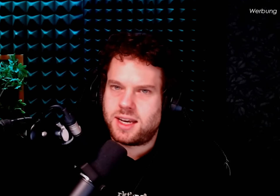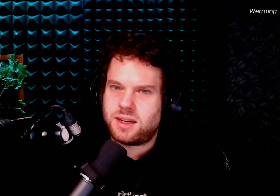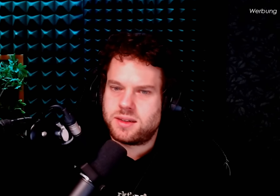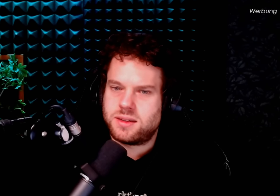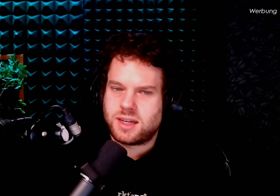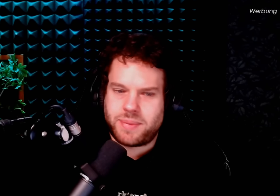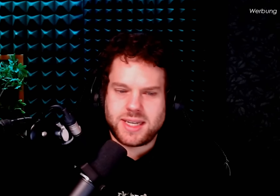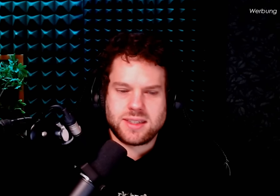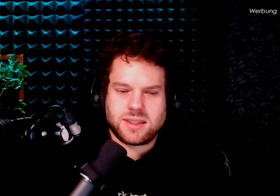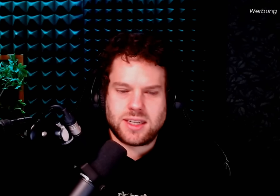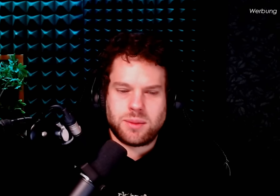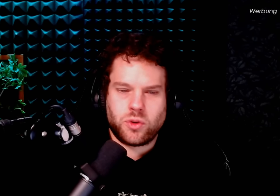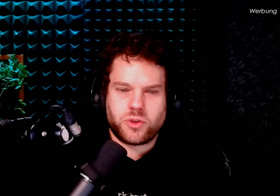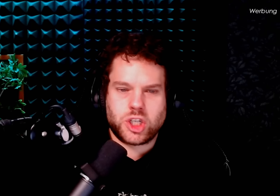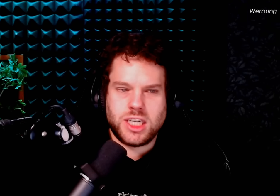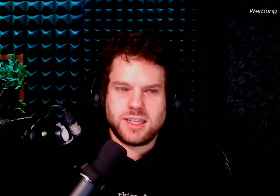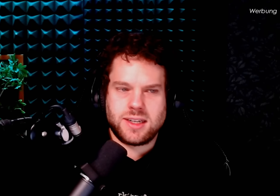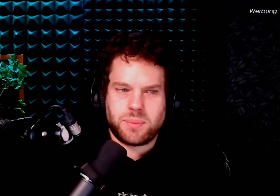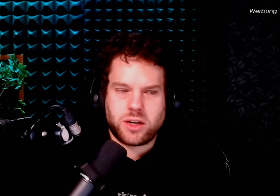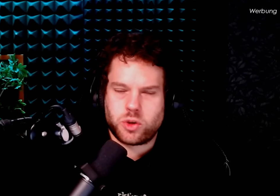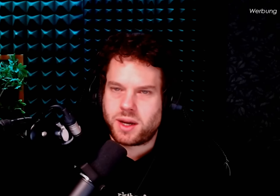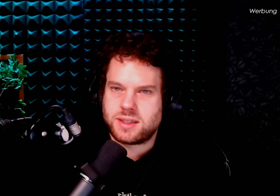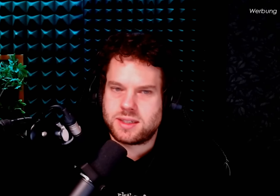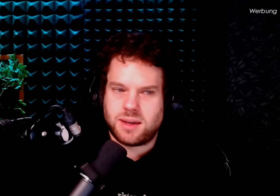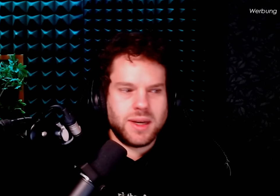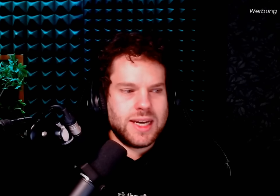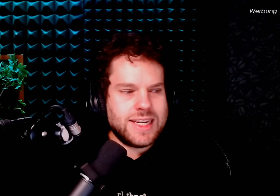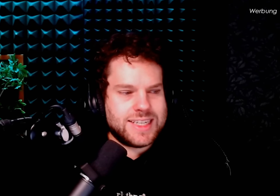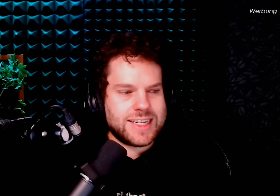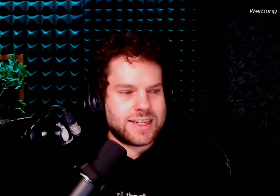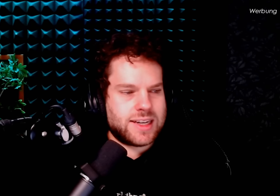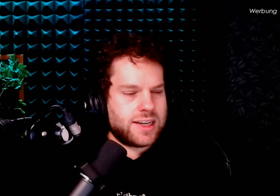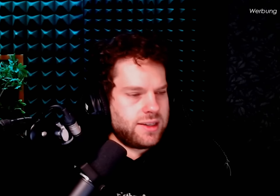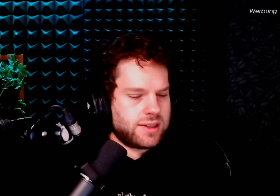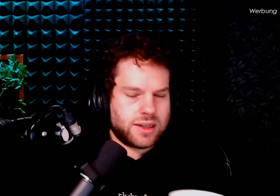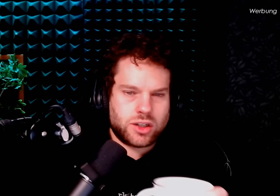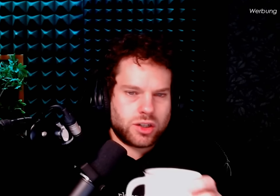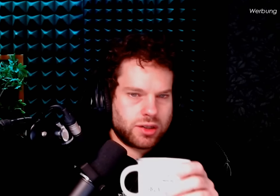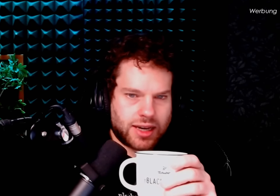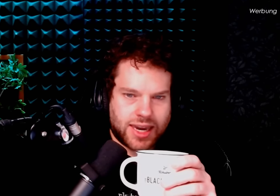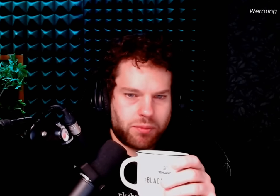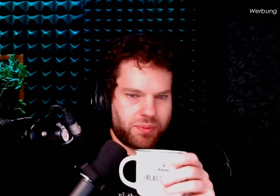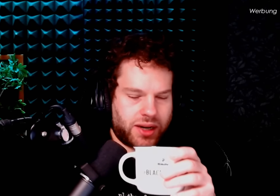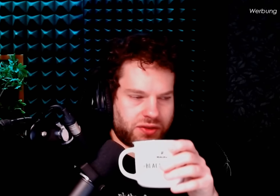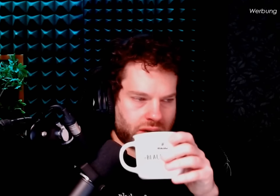Grammatiksystemen und verschiedenen Gebärdensprachensystemen, die gegeneinander ankämpfen einfach.